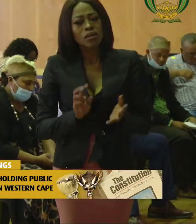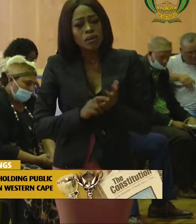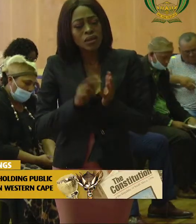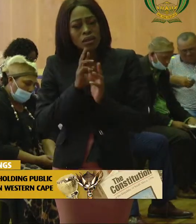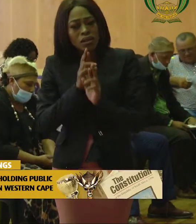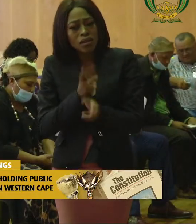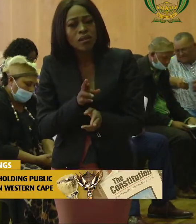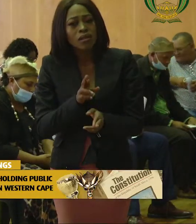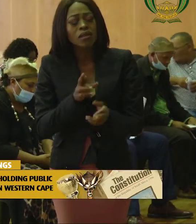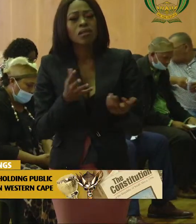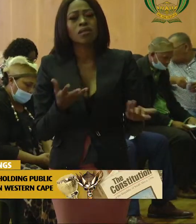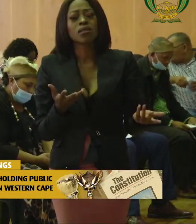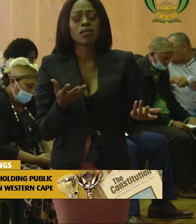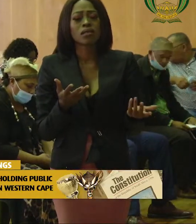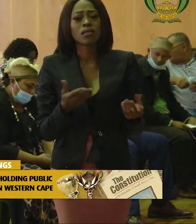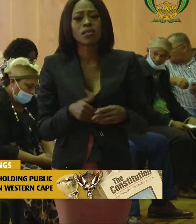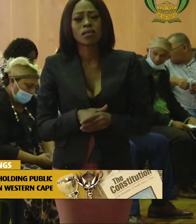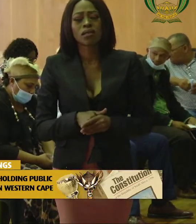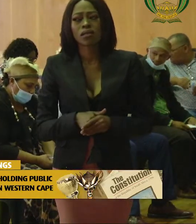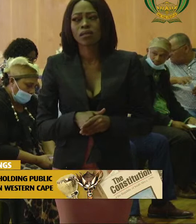'n rypsaak.